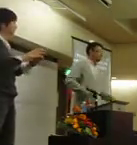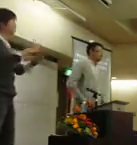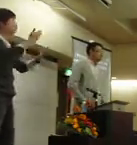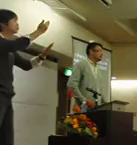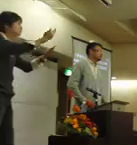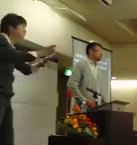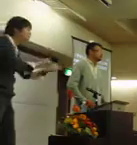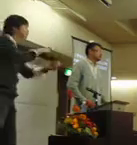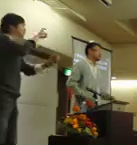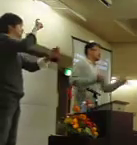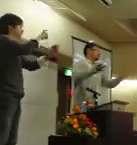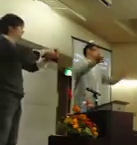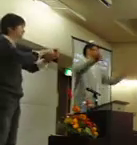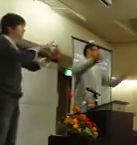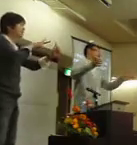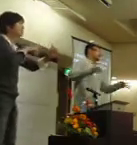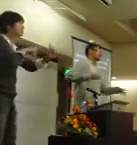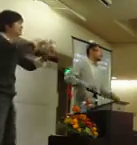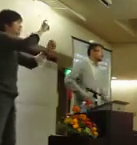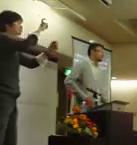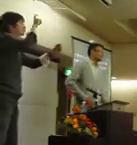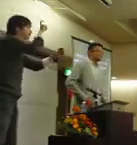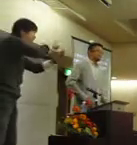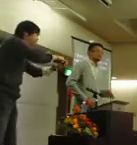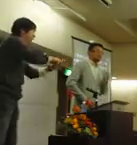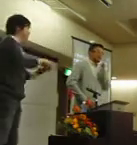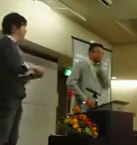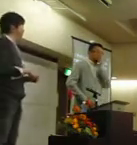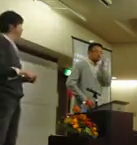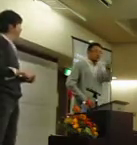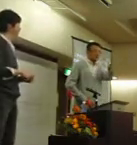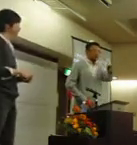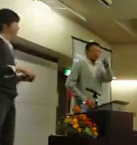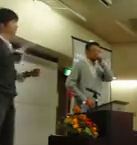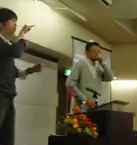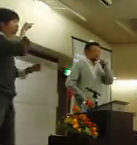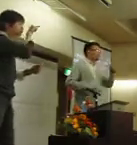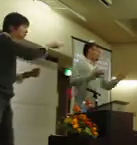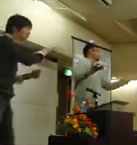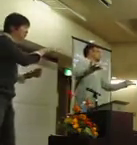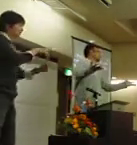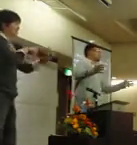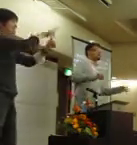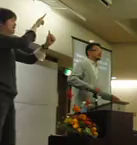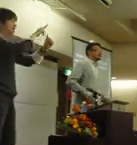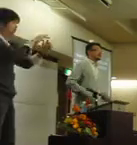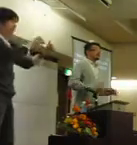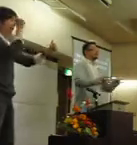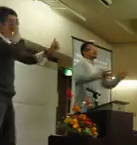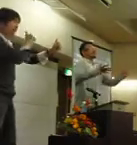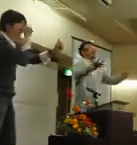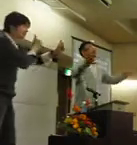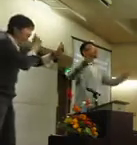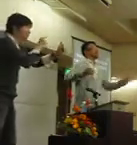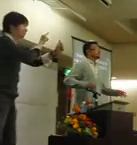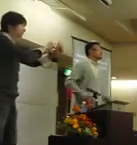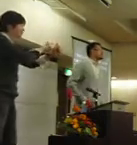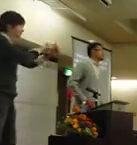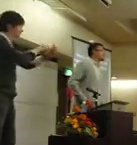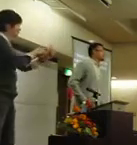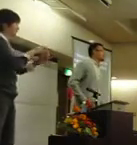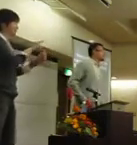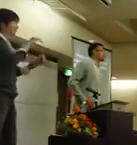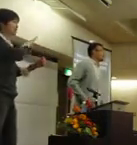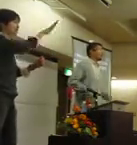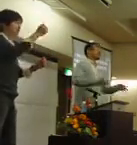すために、死刑囚のために、その人の死 刑囚の犯罪の傾向を知ってます